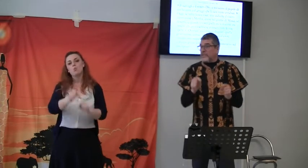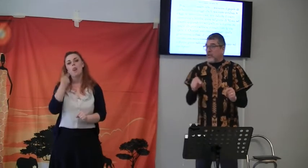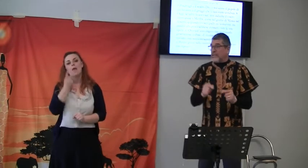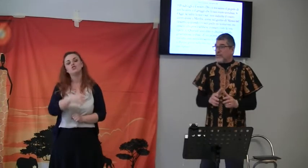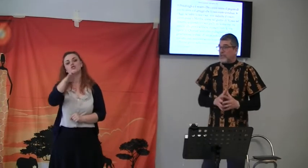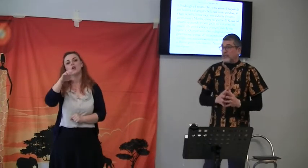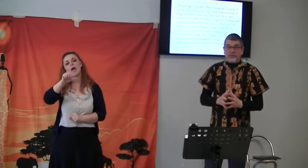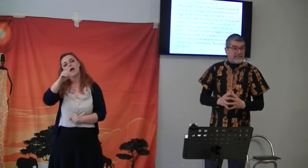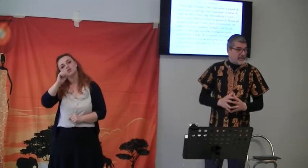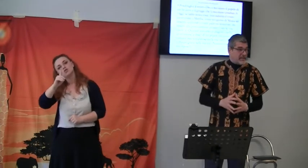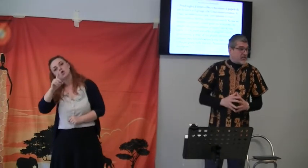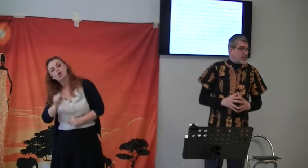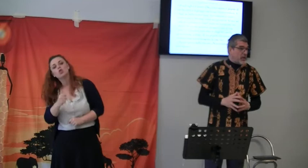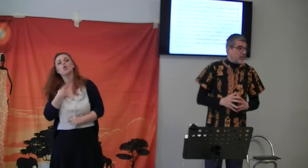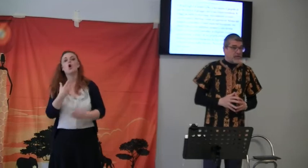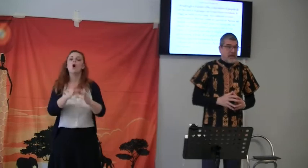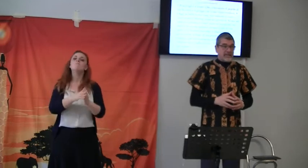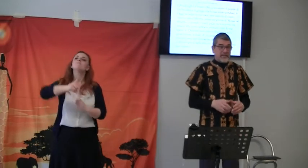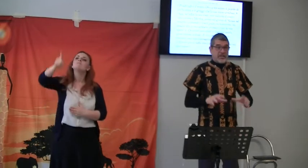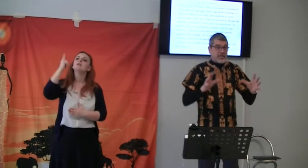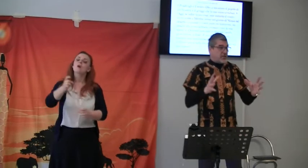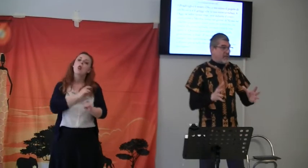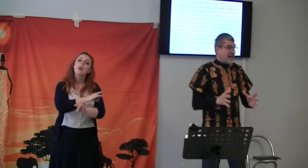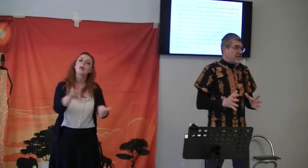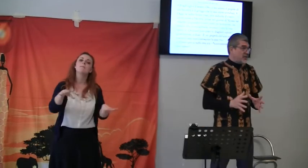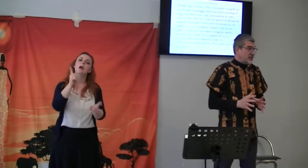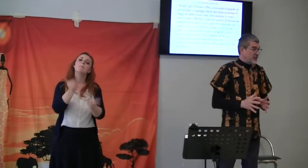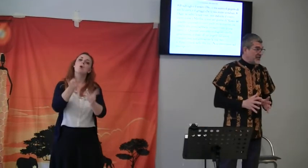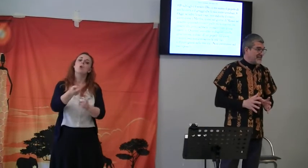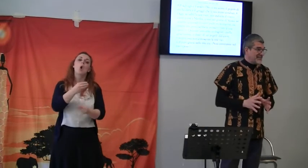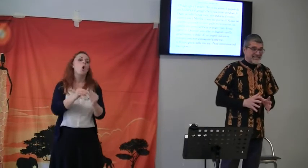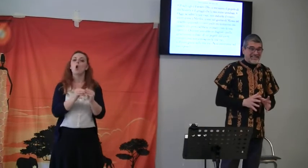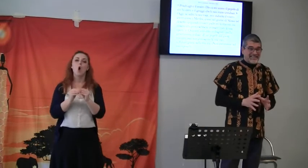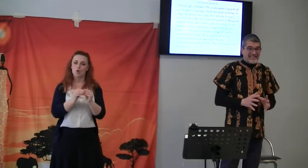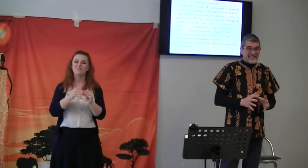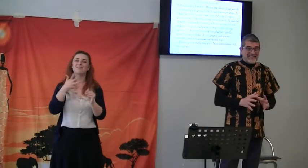come Dio ha liberato potentemente il suo popolo attraverso le 10 piaghe d'Egitto, no?